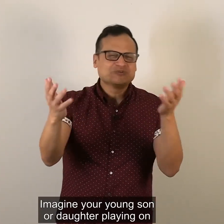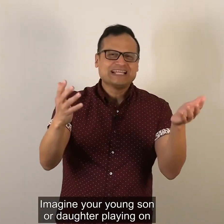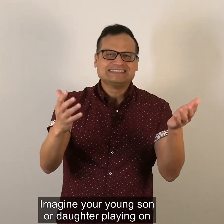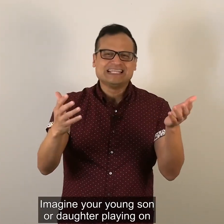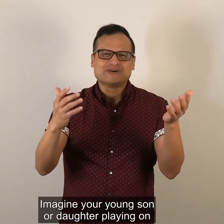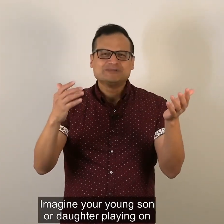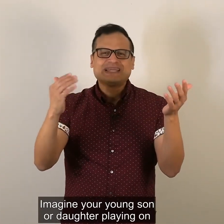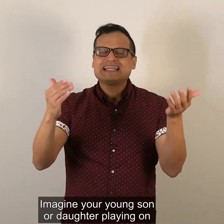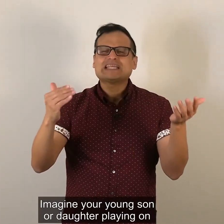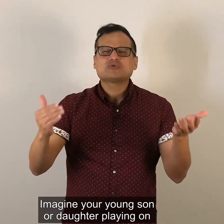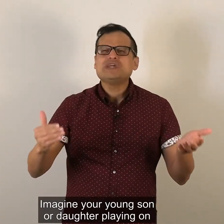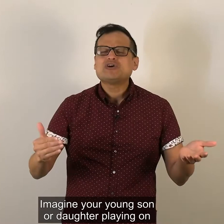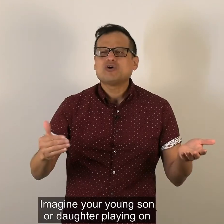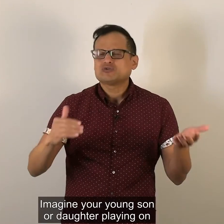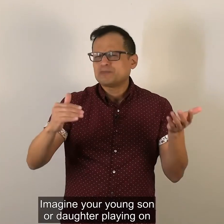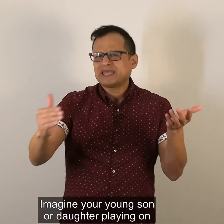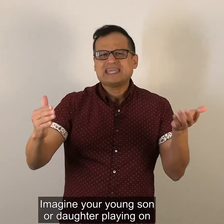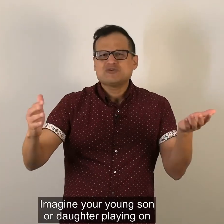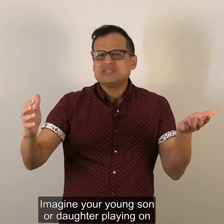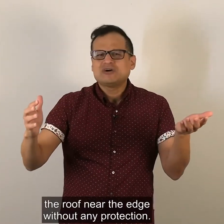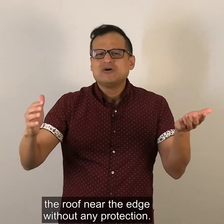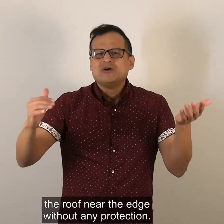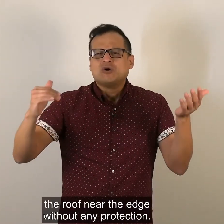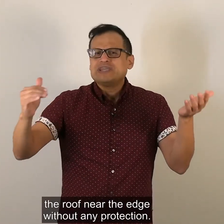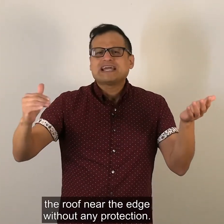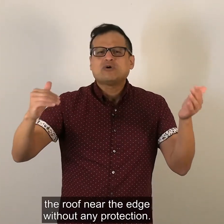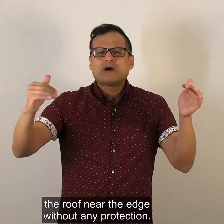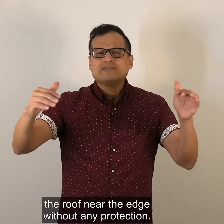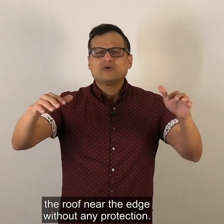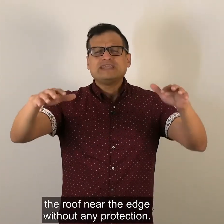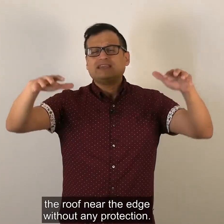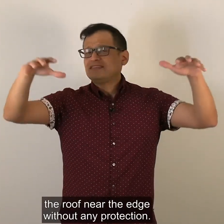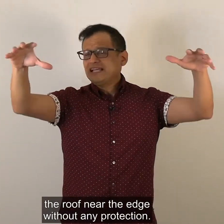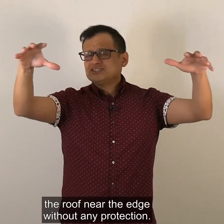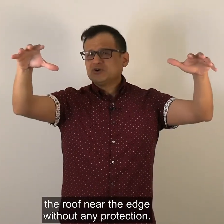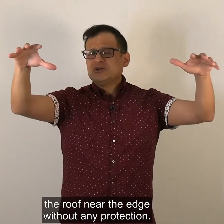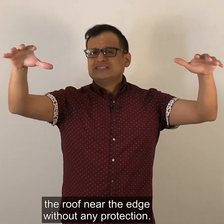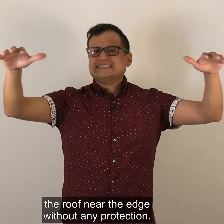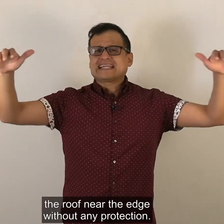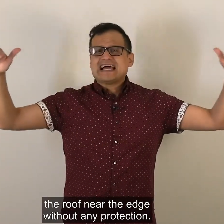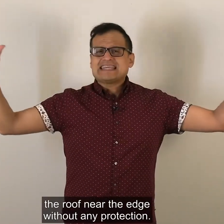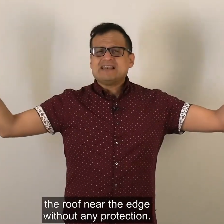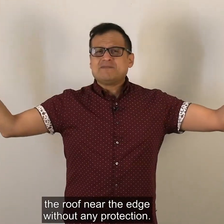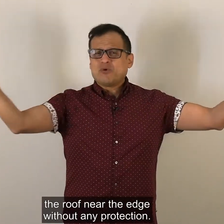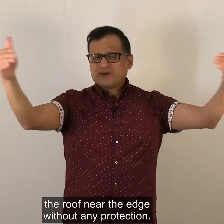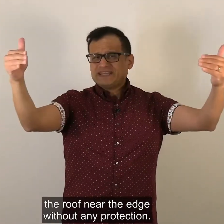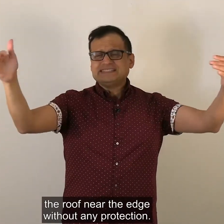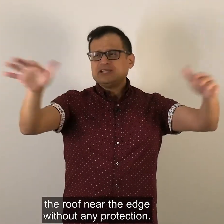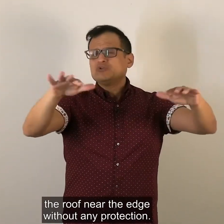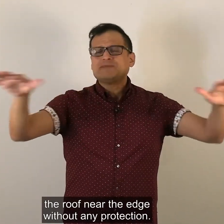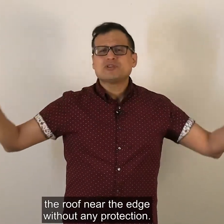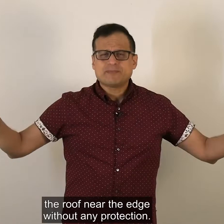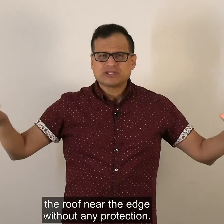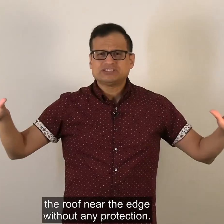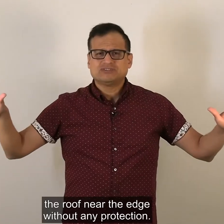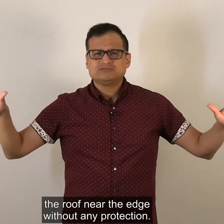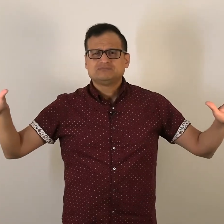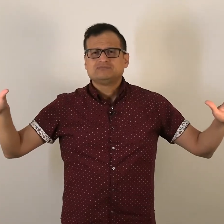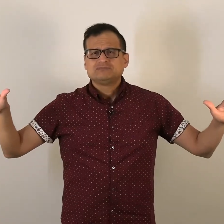tienes hijos, imagínate a tu hijo o tu pequeño hijo o hija jugando en el techo cerca del borde sin ningún tipo de protección.